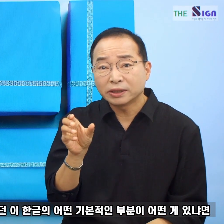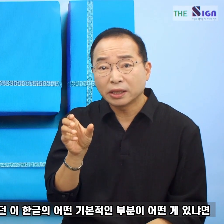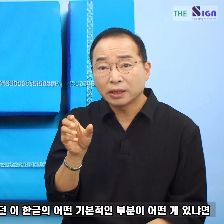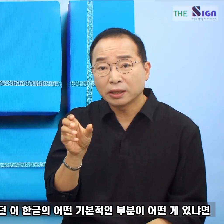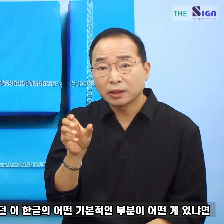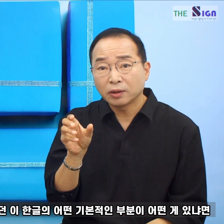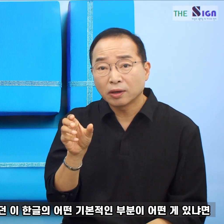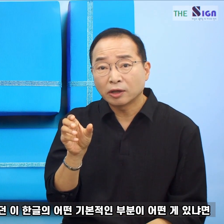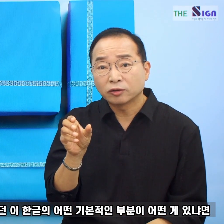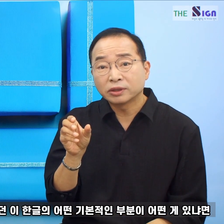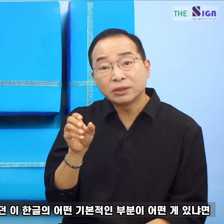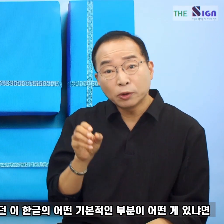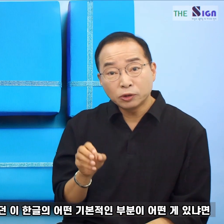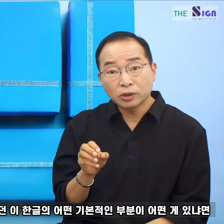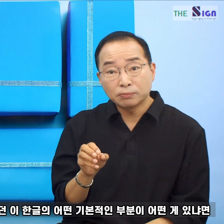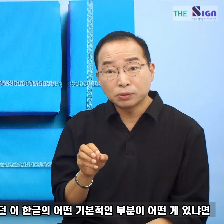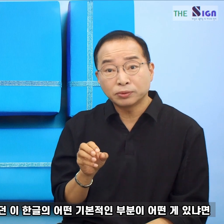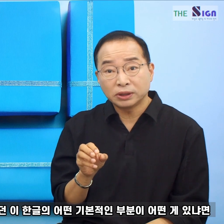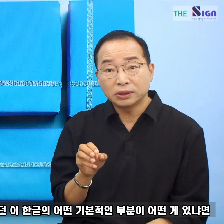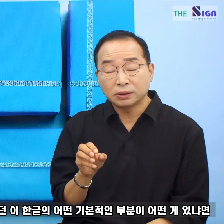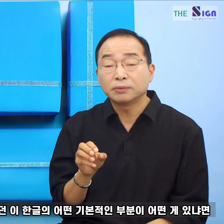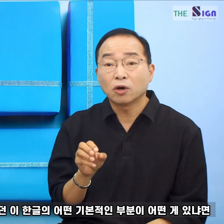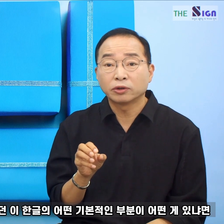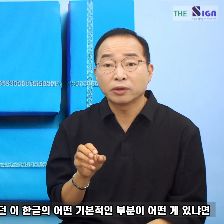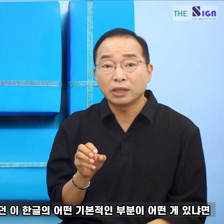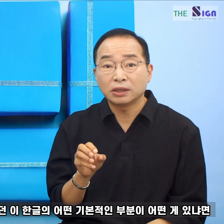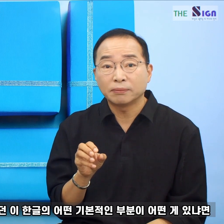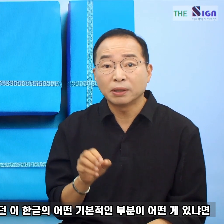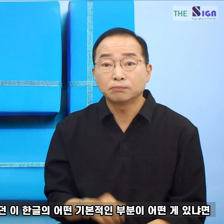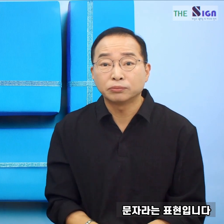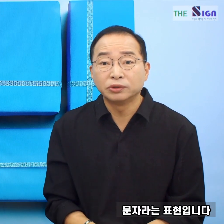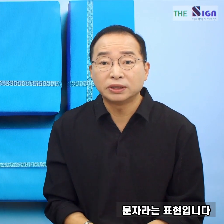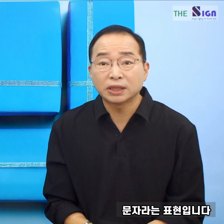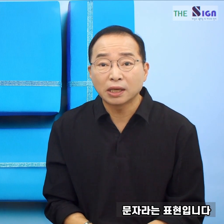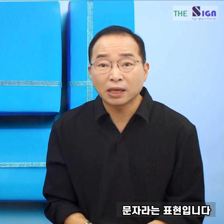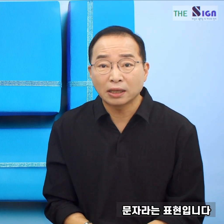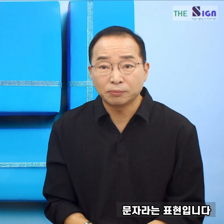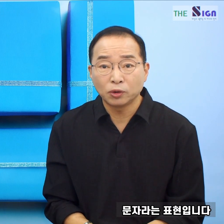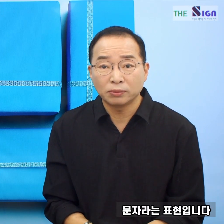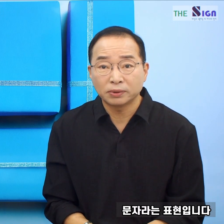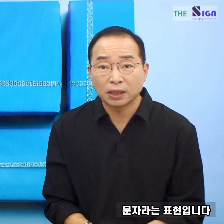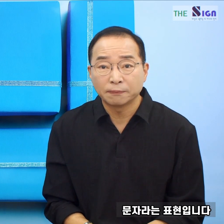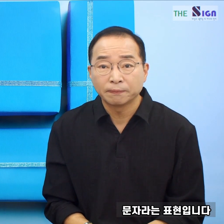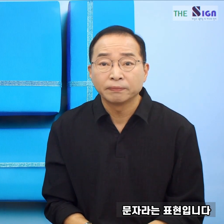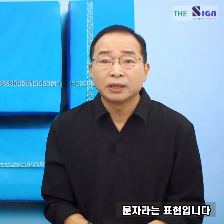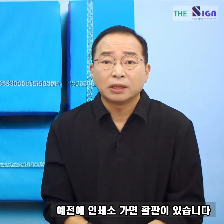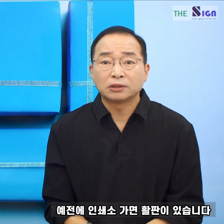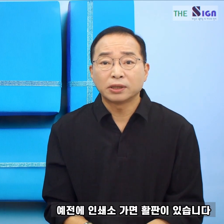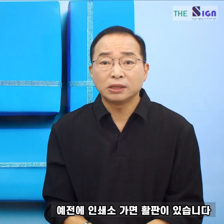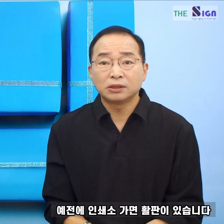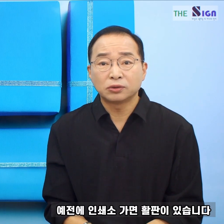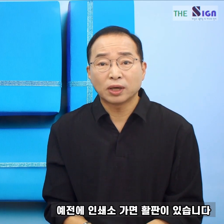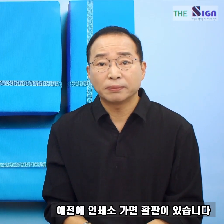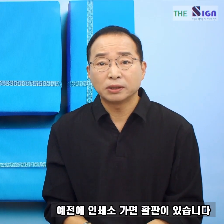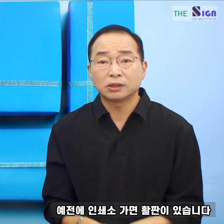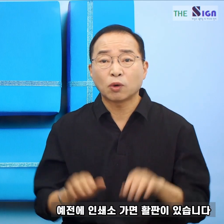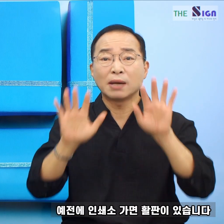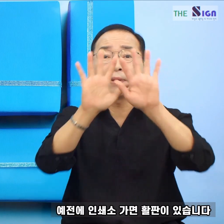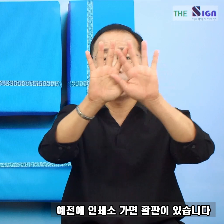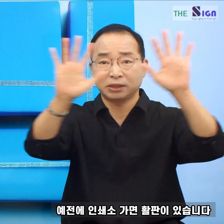한글의 어떤 기본적인 부분이 어떤 게 있냐면 문자라는 표현입니다. 예전에 인쇄소 가면 이제 활판이